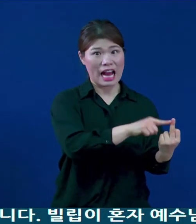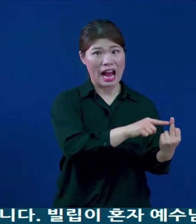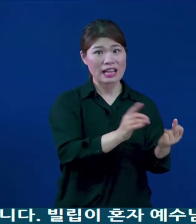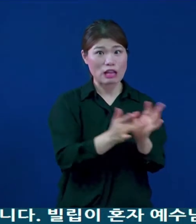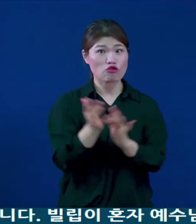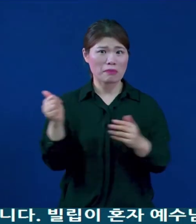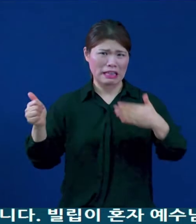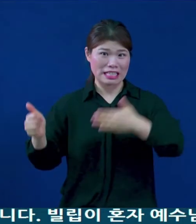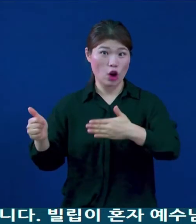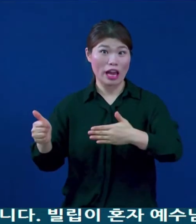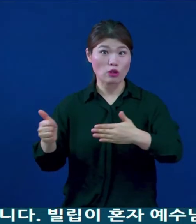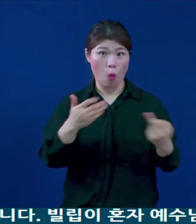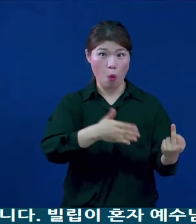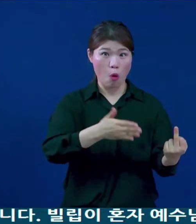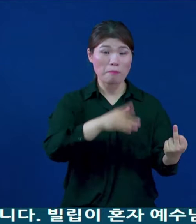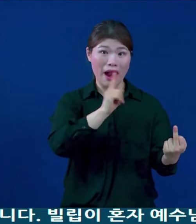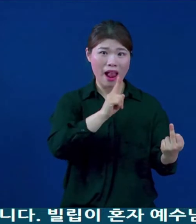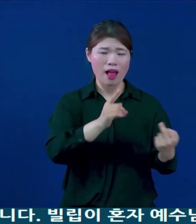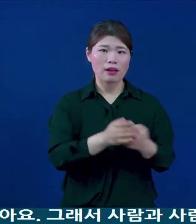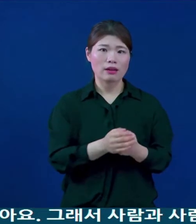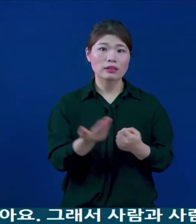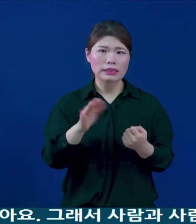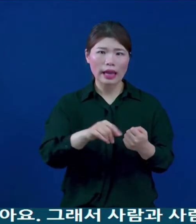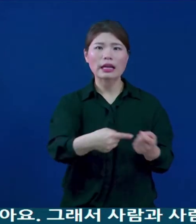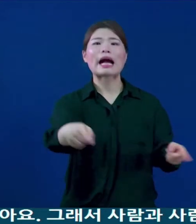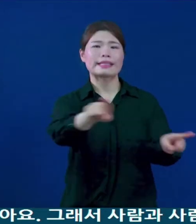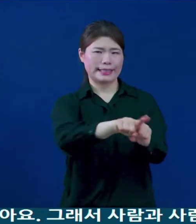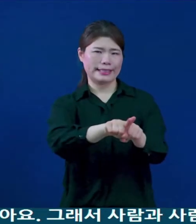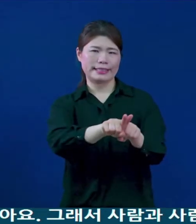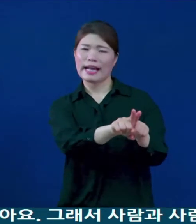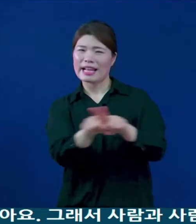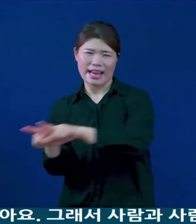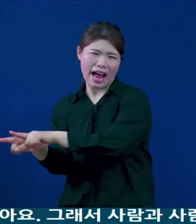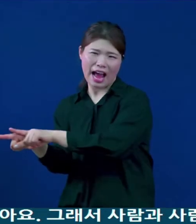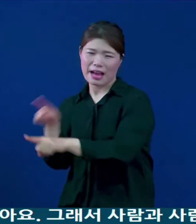안드레가 그래, 내가 청할게. 근데 너도 같이 가자. 그래서